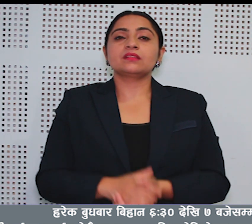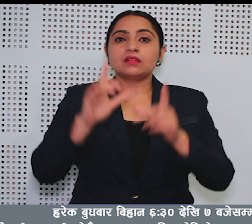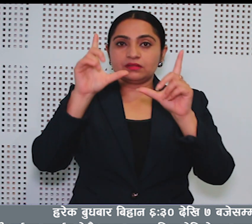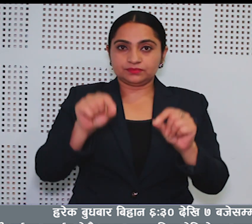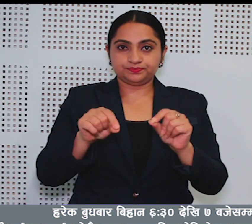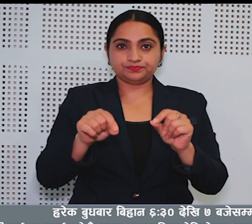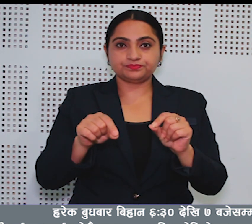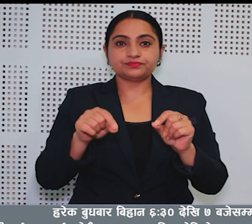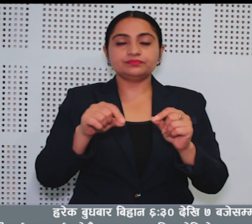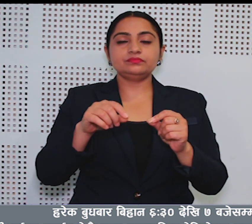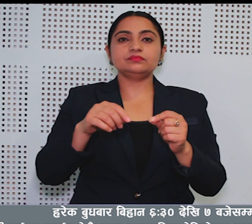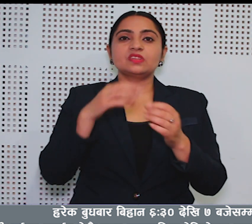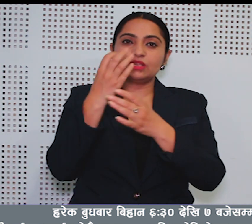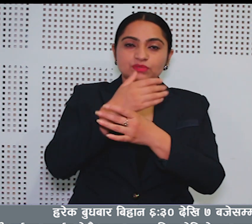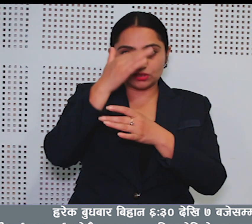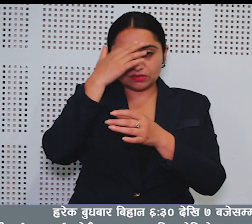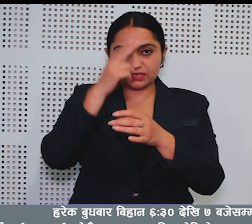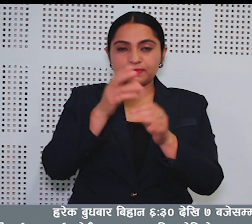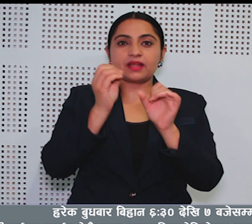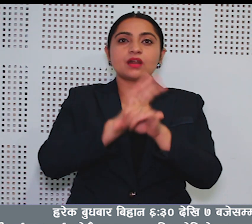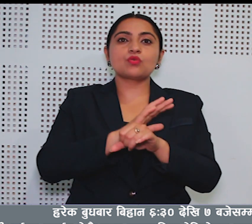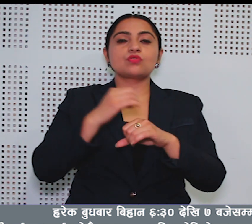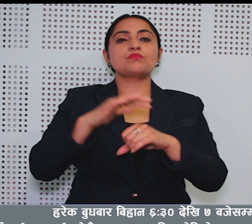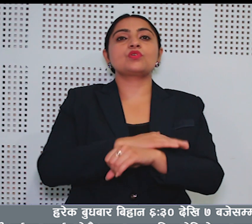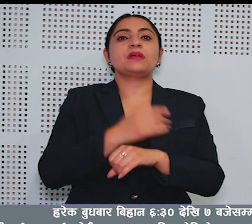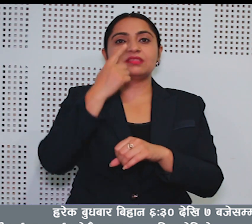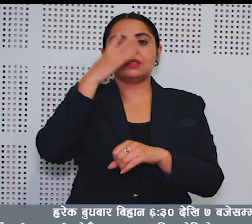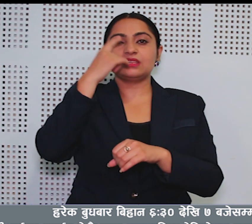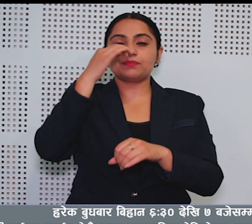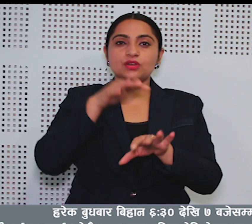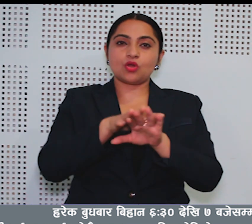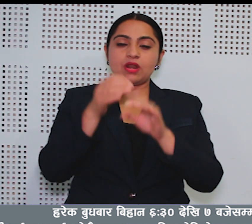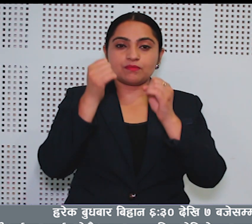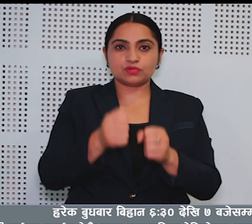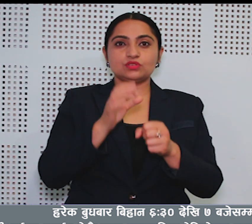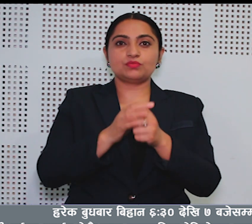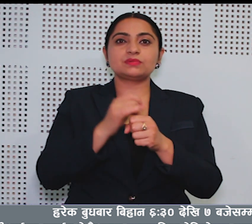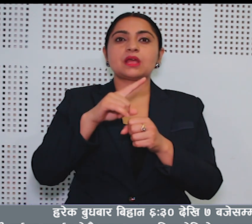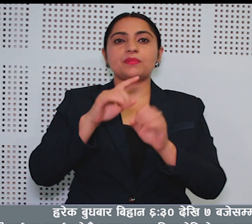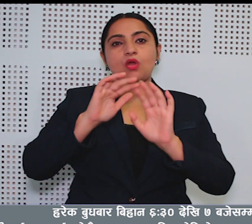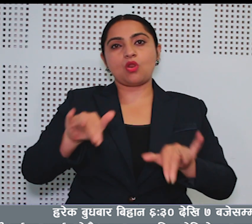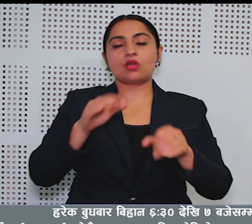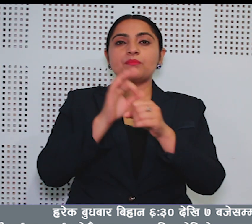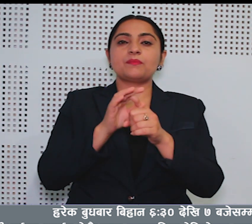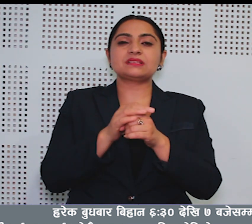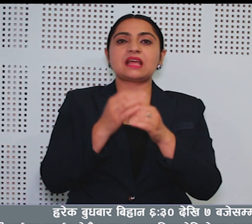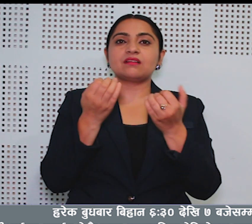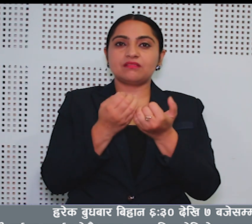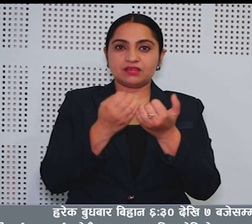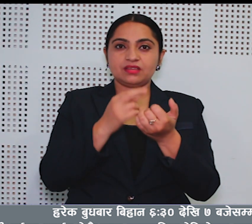नितान्त विपदमा परेका र कोरोना प्रभावित महिला दिदीबहिनीहरूलाई चाहिँ बस्ने व्यवस्थापनको चाहिँ अलगै व्यवस्थापन र उनीहरूलाई चाहिने